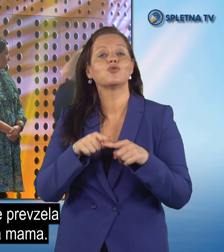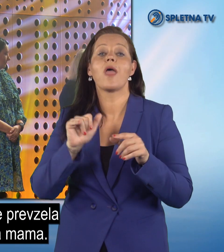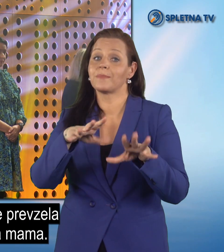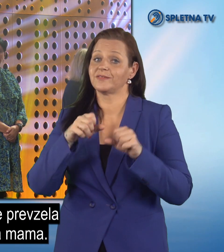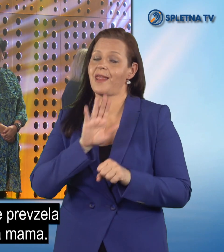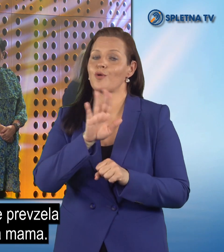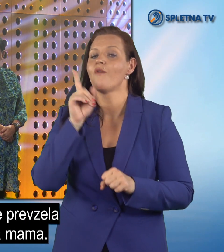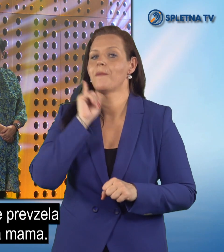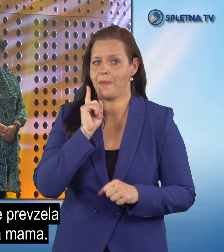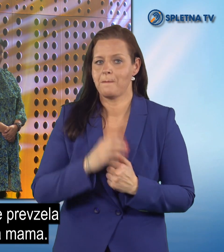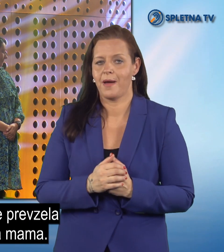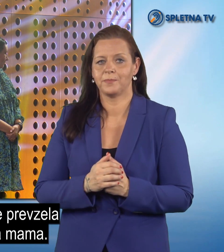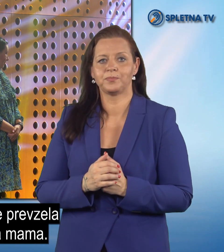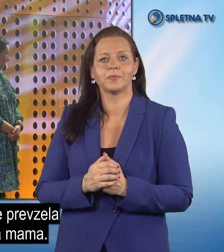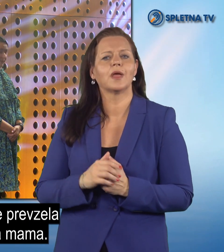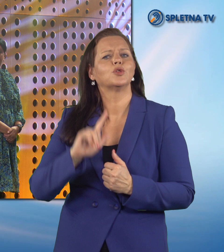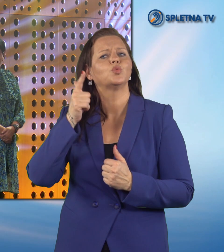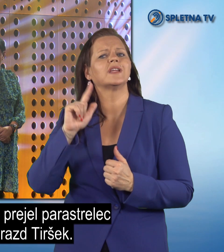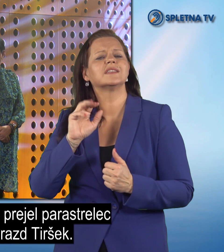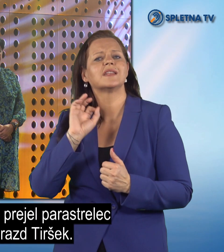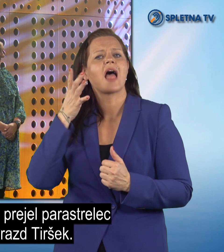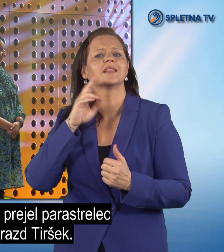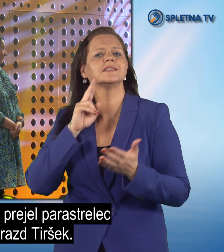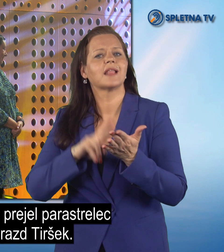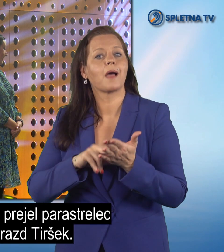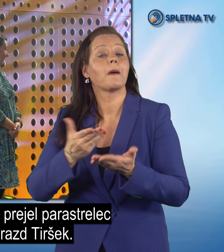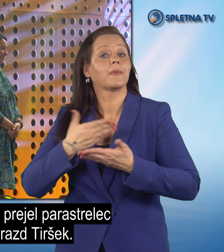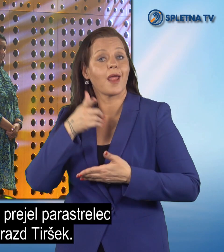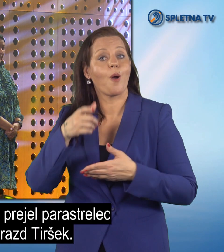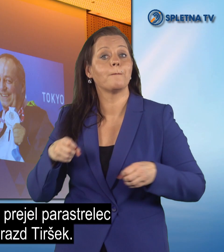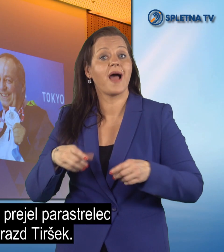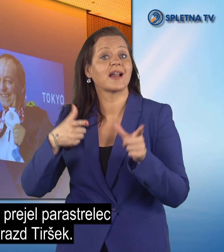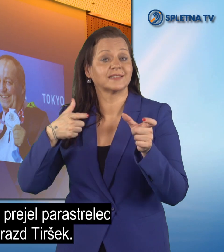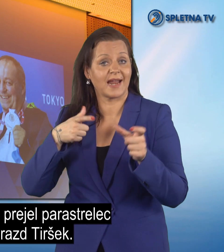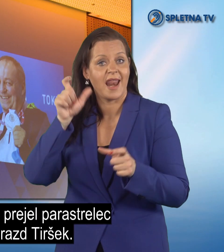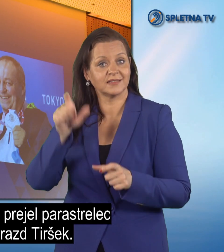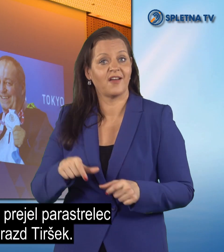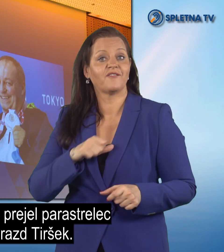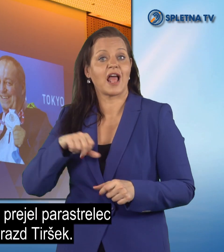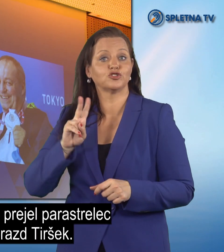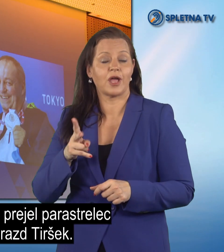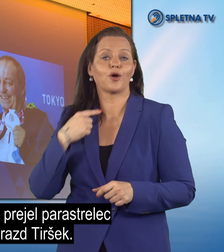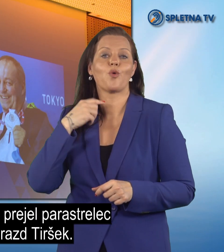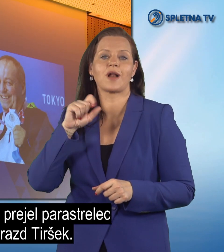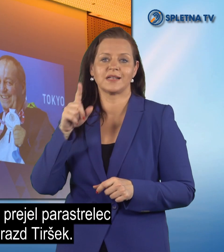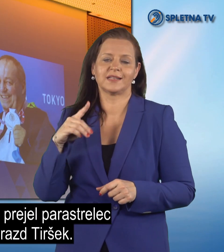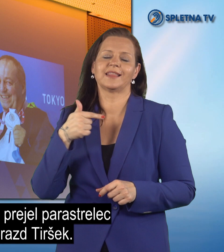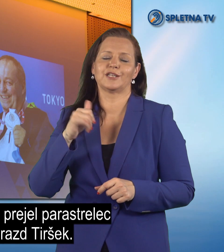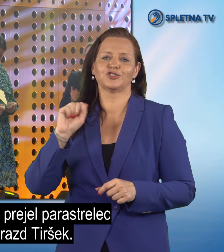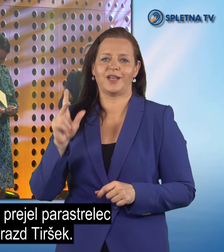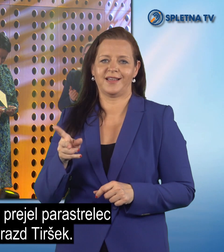Plaketo je prevzela njegova mama. Drugi zlati znak je prejel parastrelec Franček Gorazd